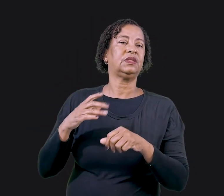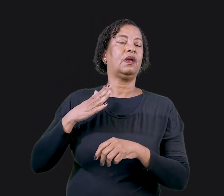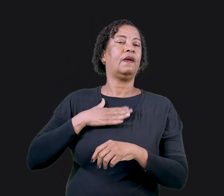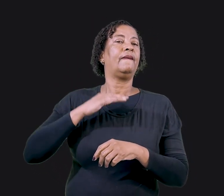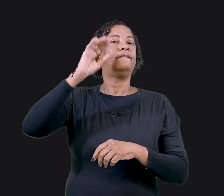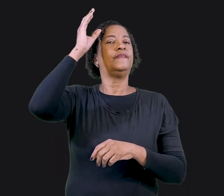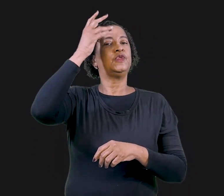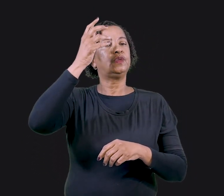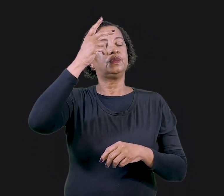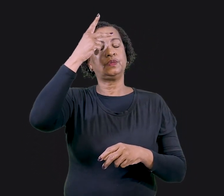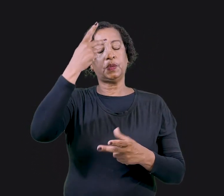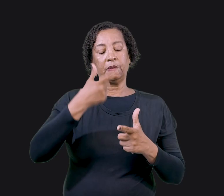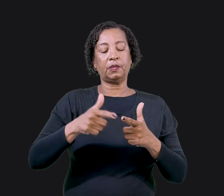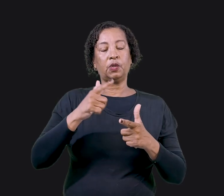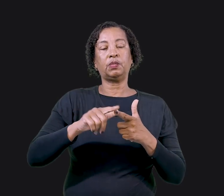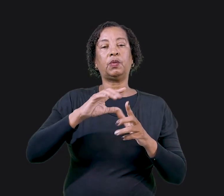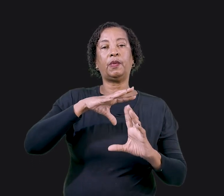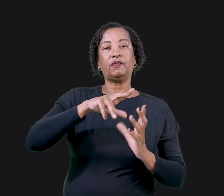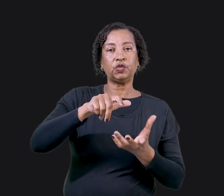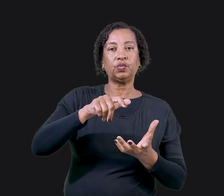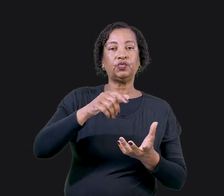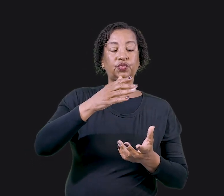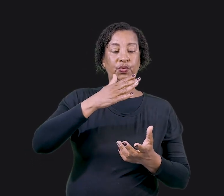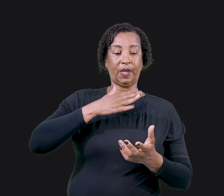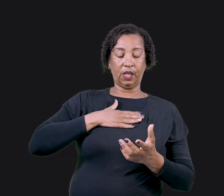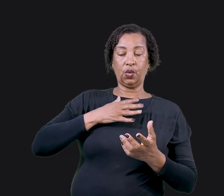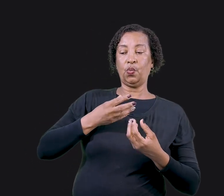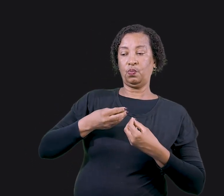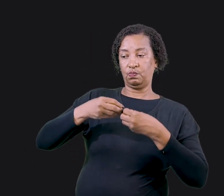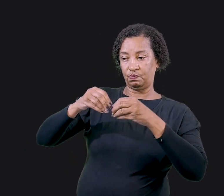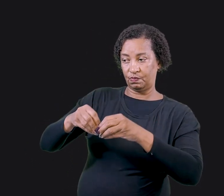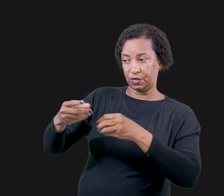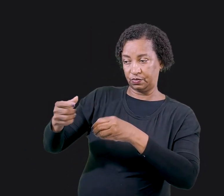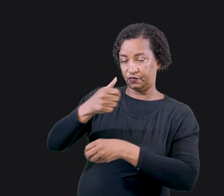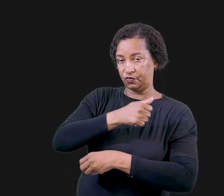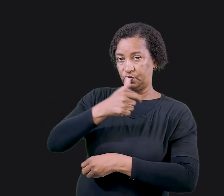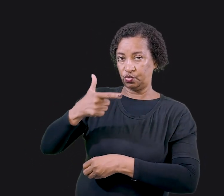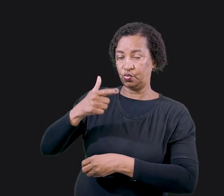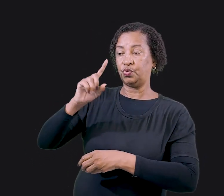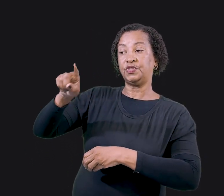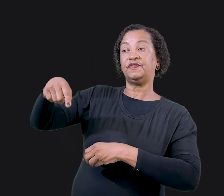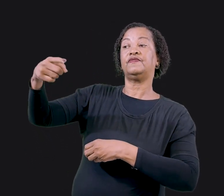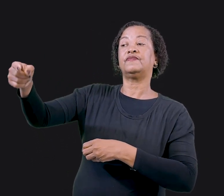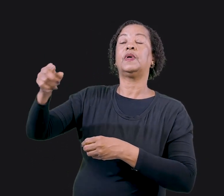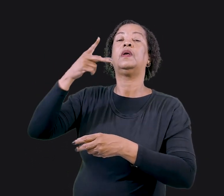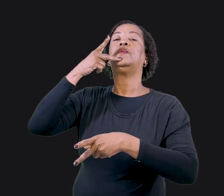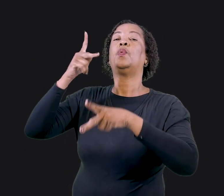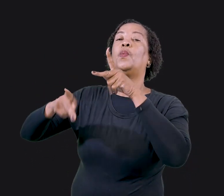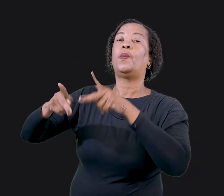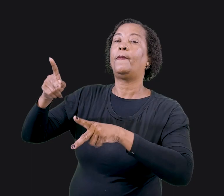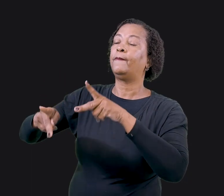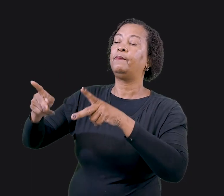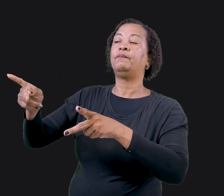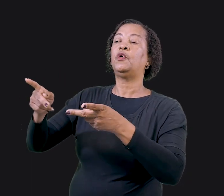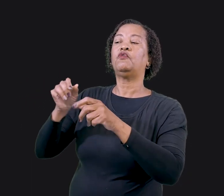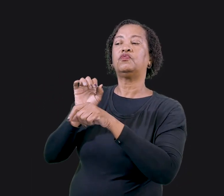carente. A minha solução para os problemas do mundo passarão de mim através de vocês para as multidões.